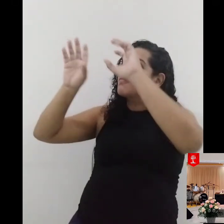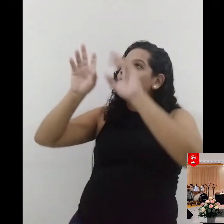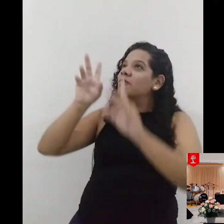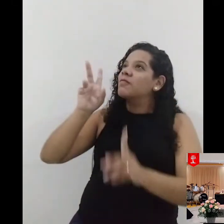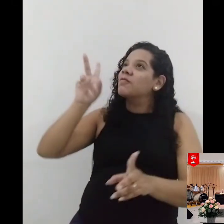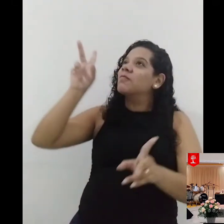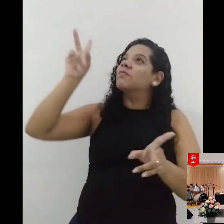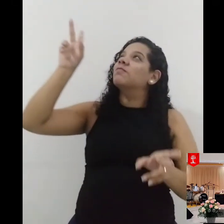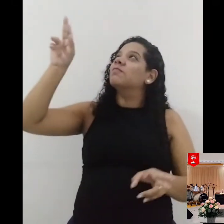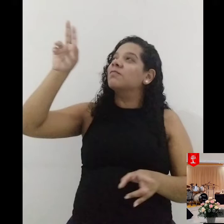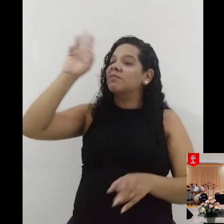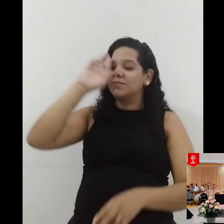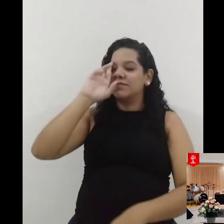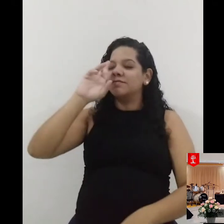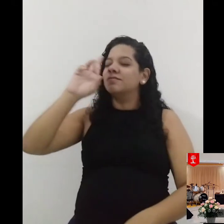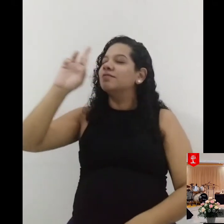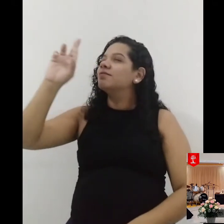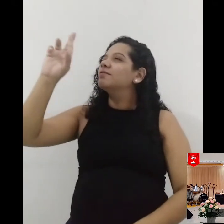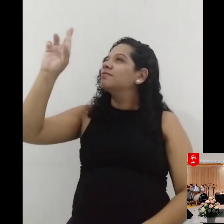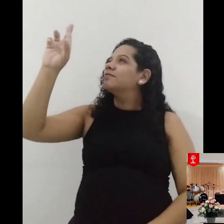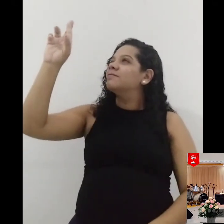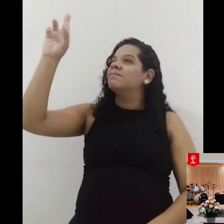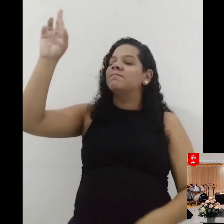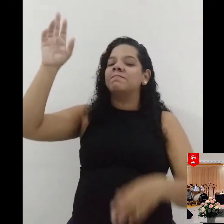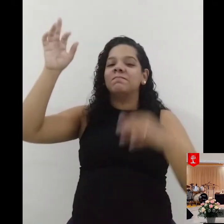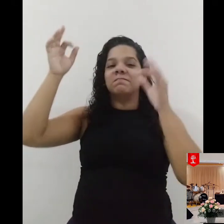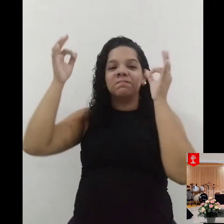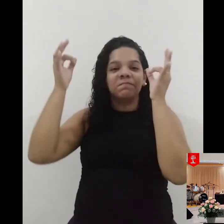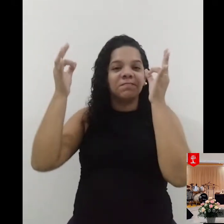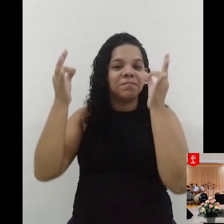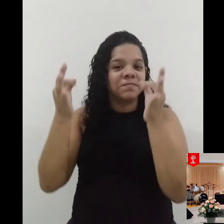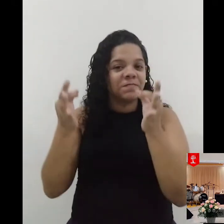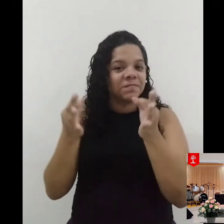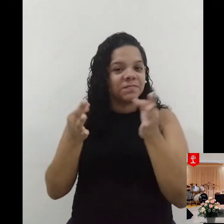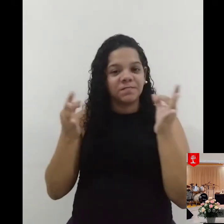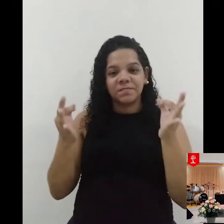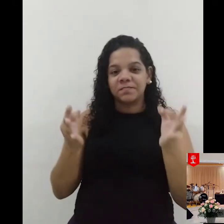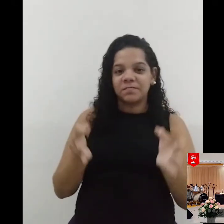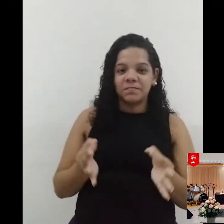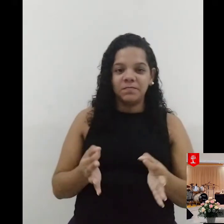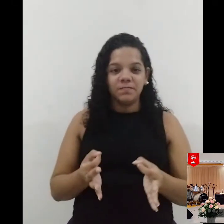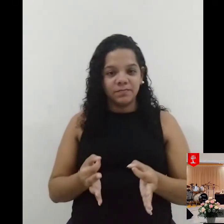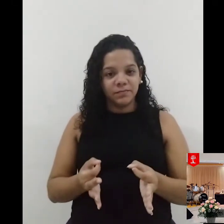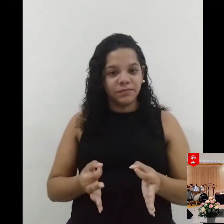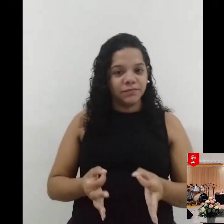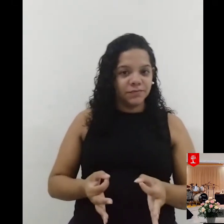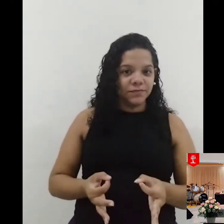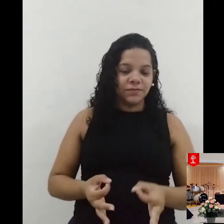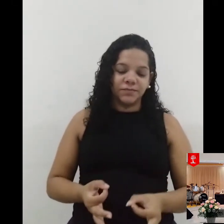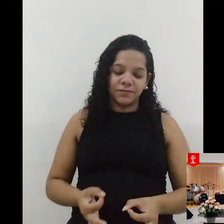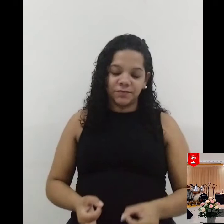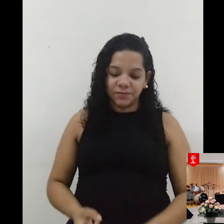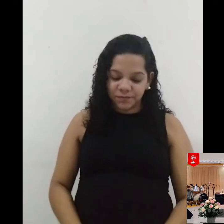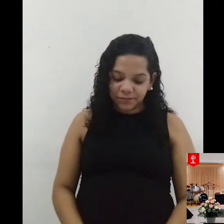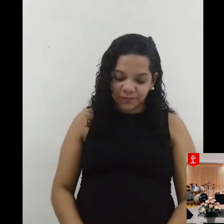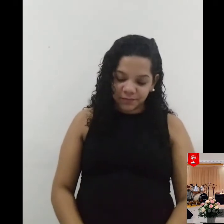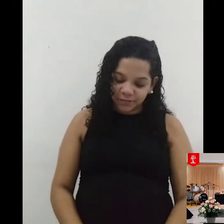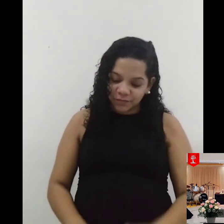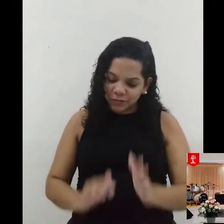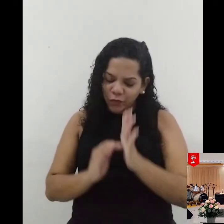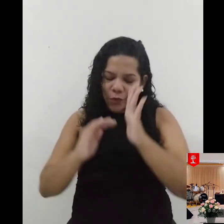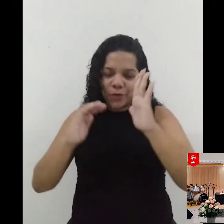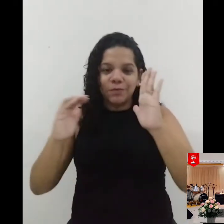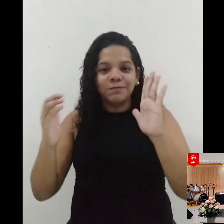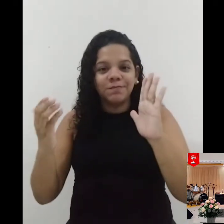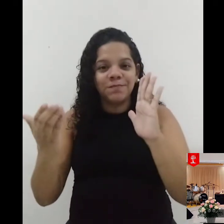Tudo que existe acontece, tu sabes muito